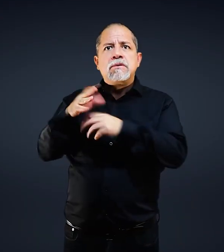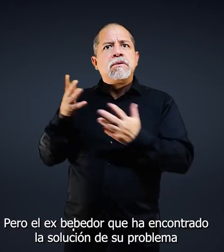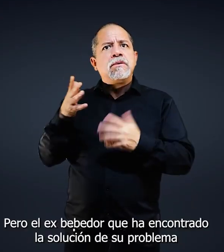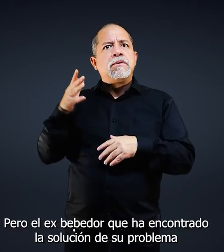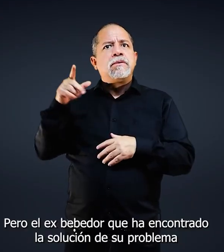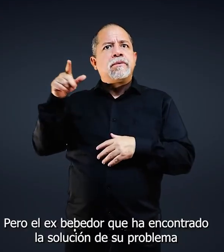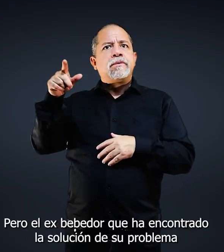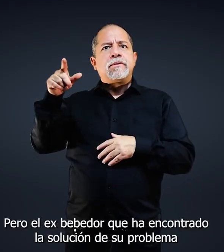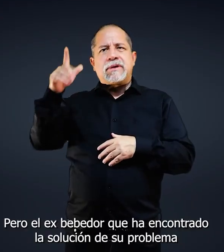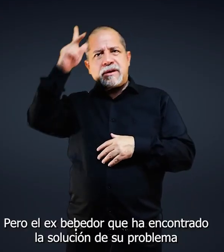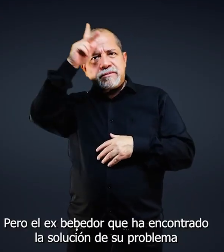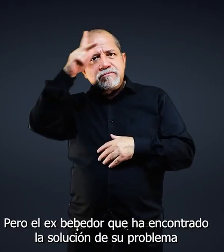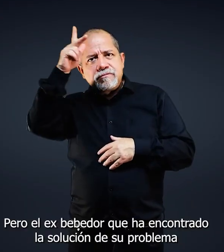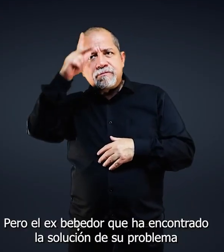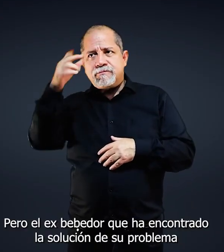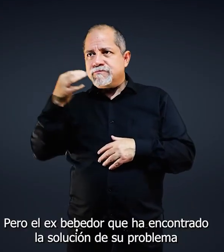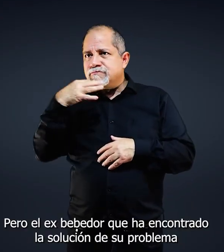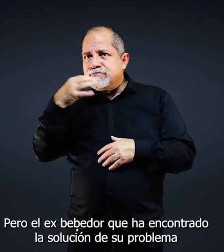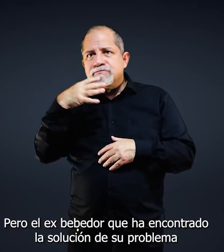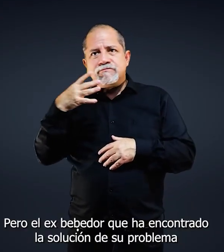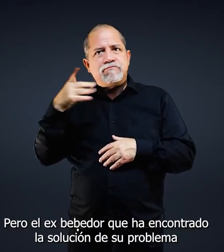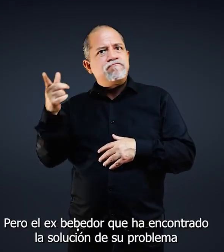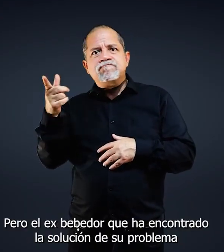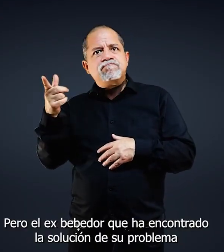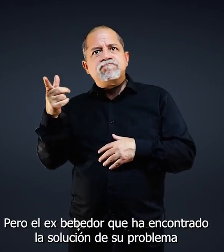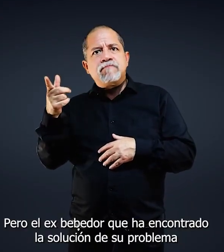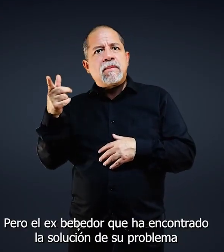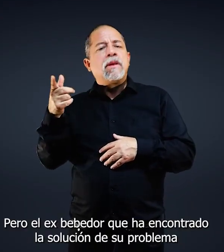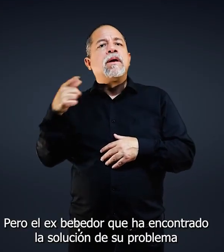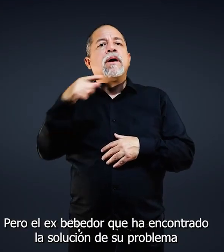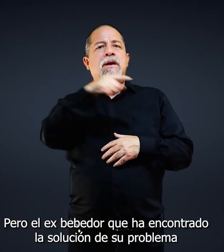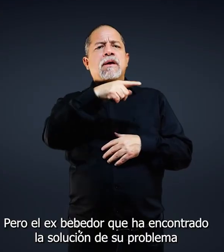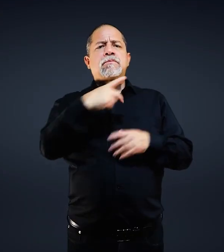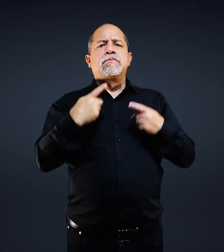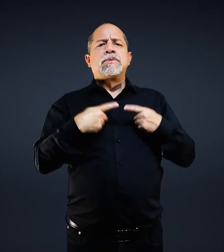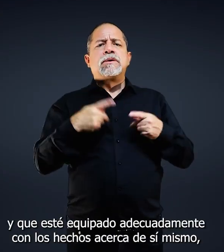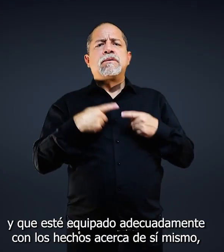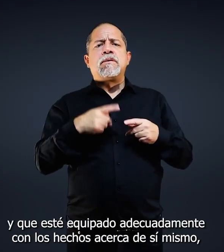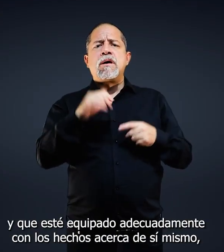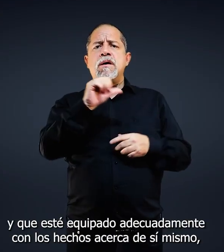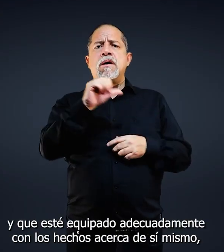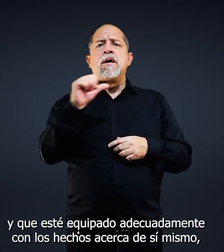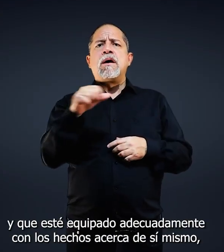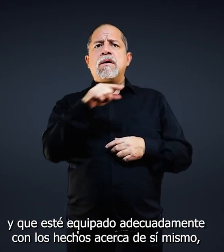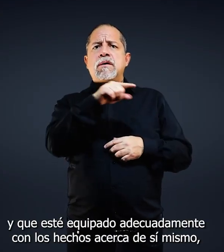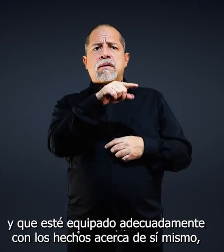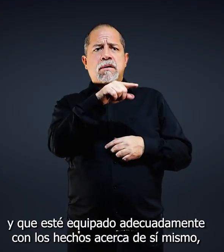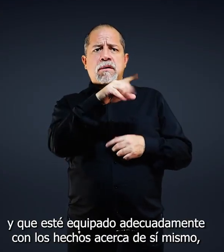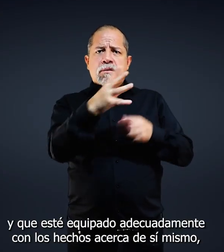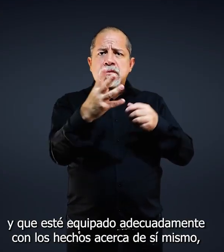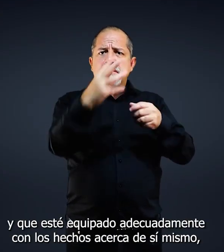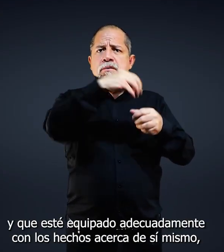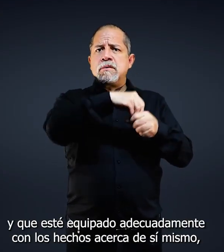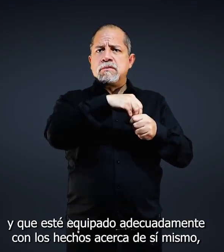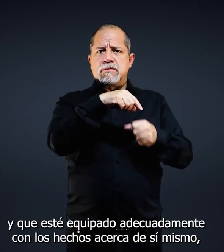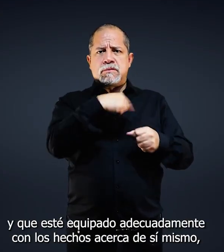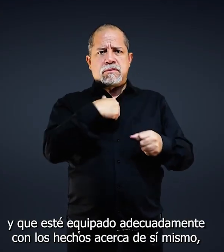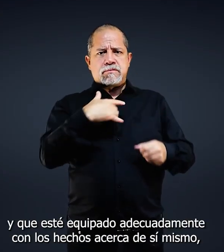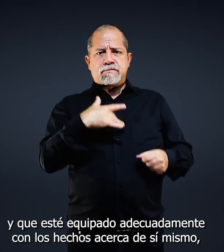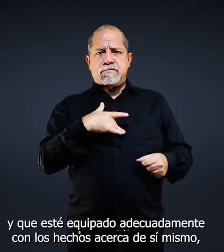el exbebedor que ha encontrado la solución de su problema y que está equipado adecuadamente con los hechos